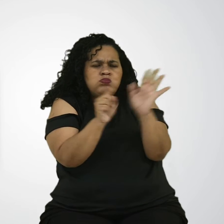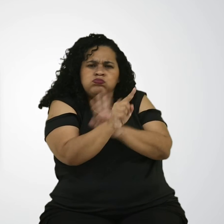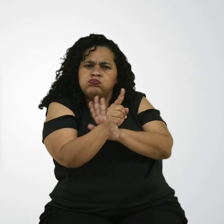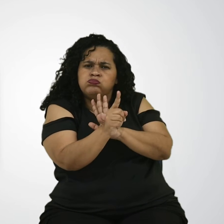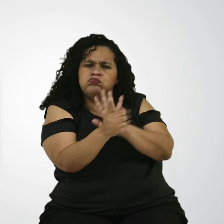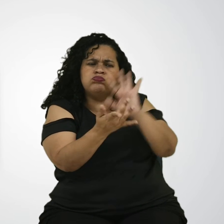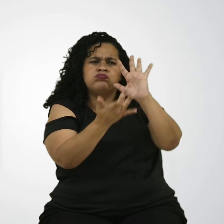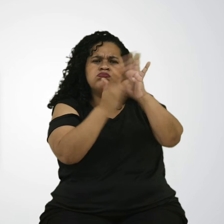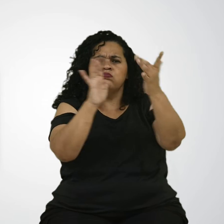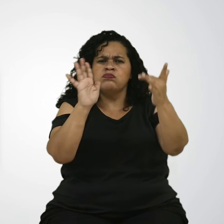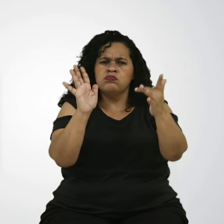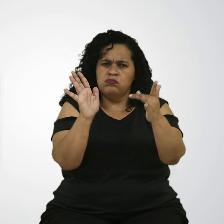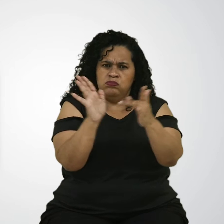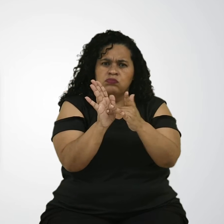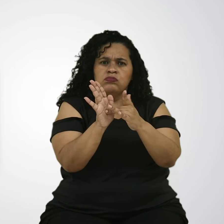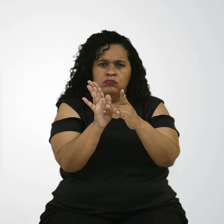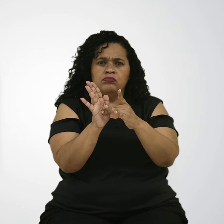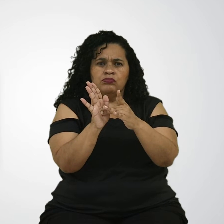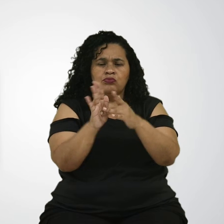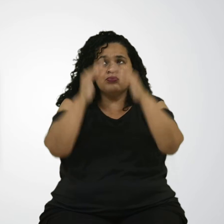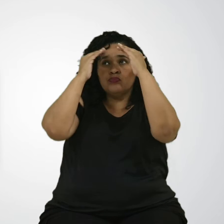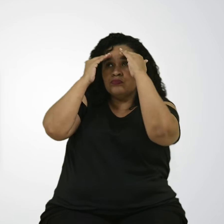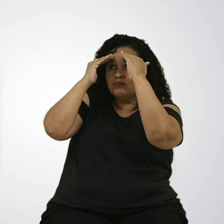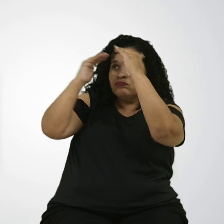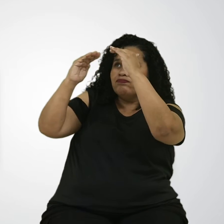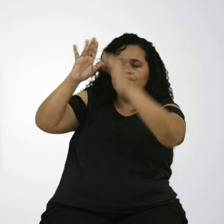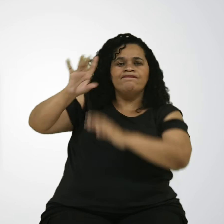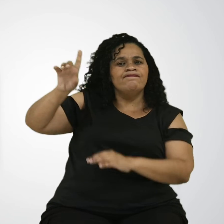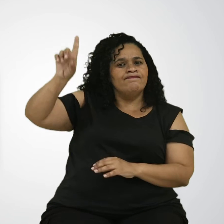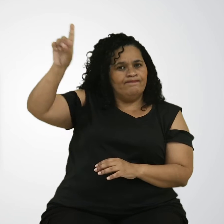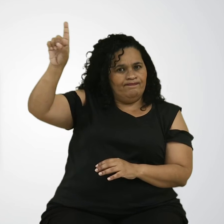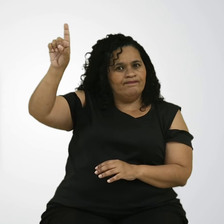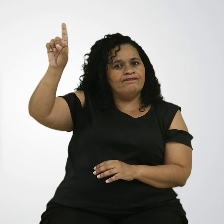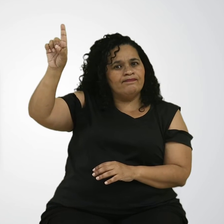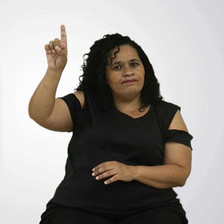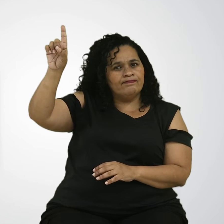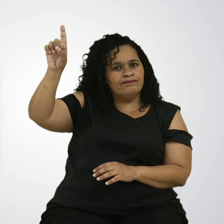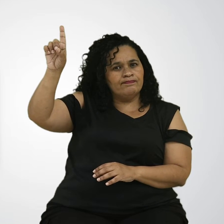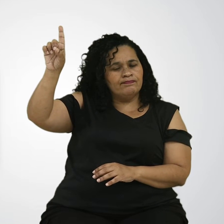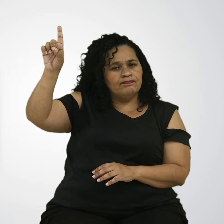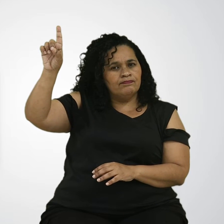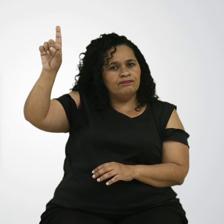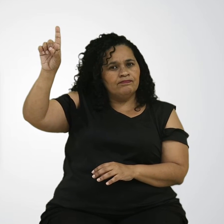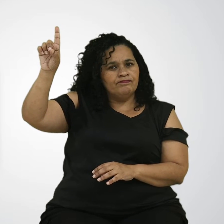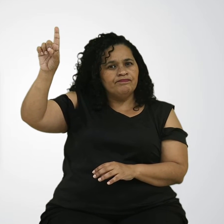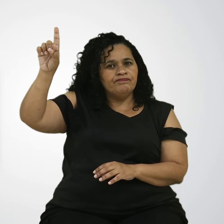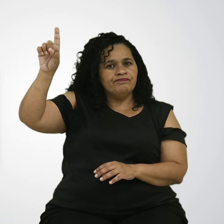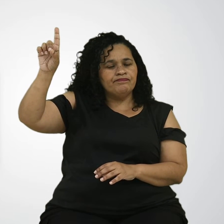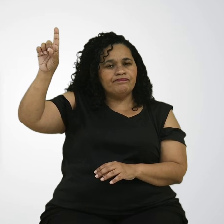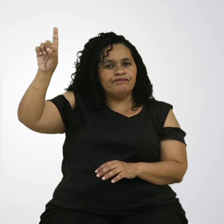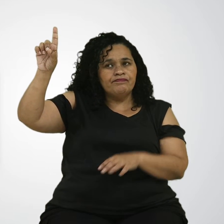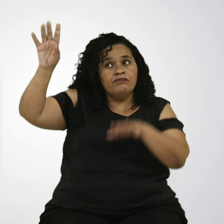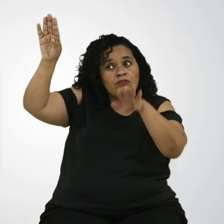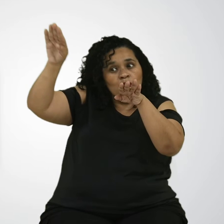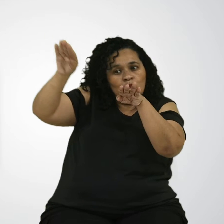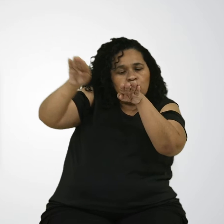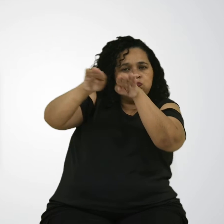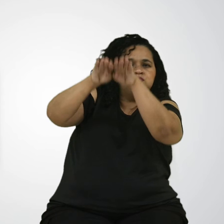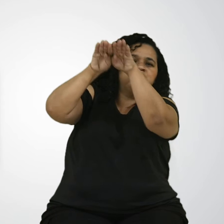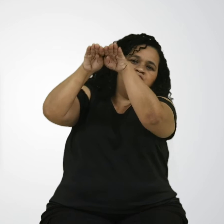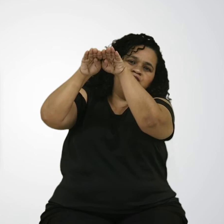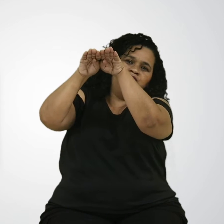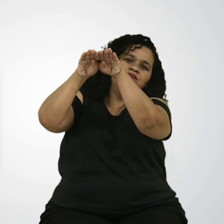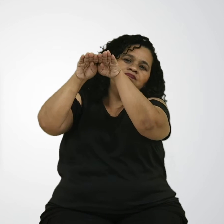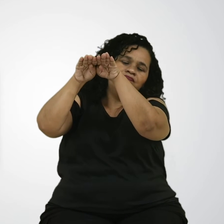Jesus se sujeitar ao Pai, o fez inferior ao Pai? Não o fez. De forma alguma, né? Ele continuou sendo